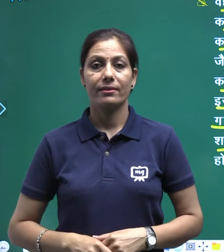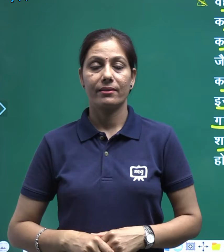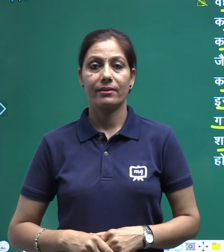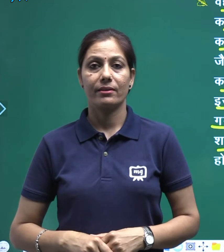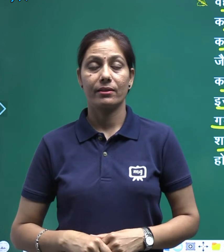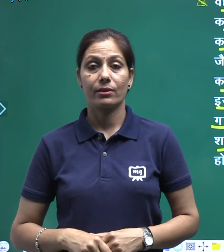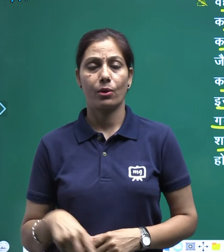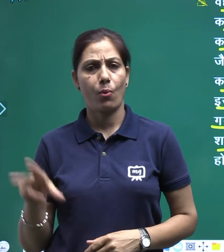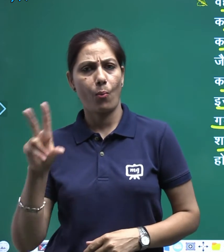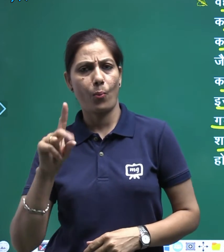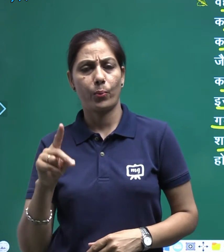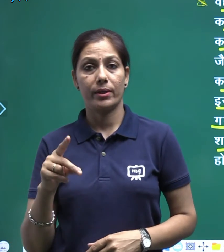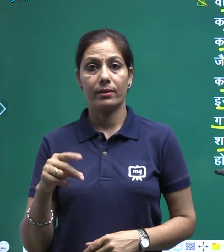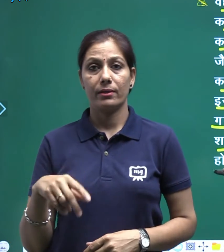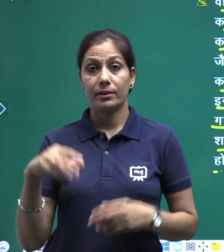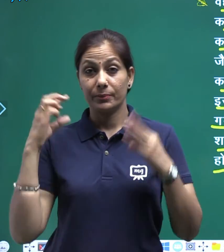पुनः परेशान हो जाता हूँ।